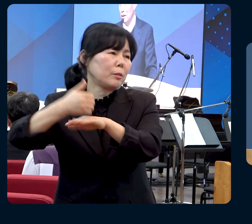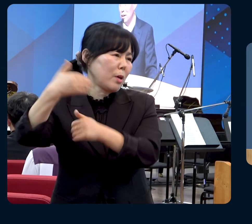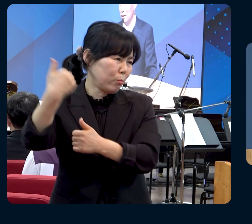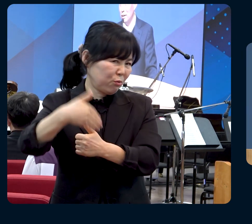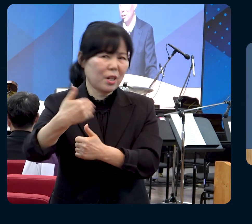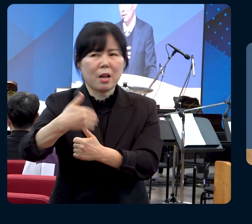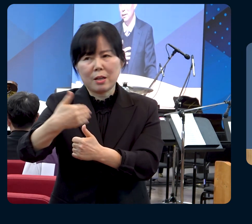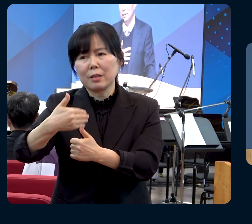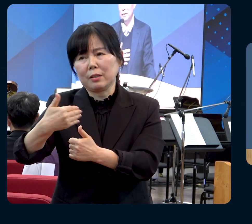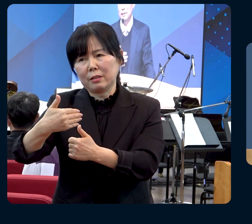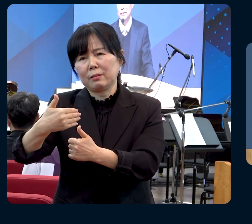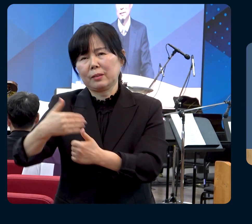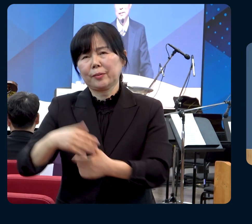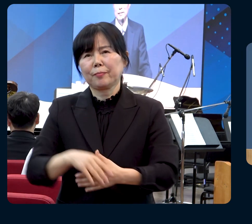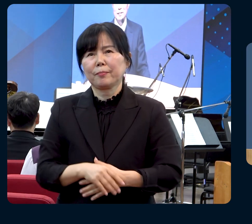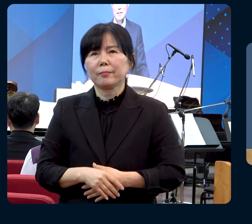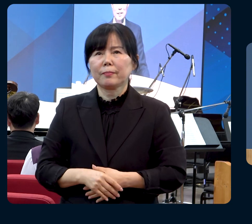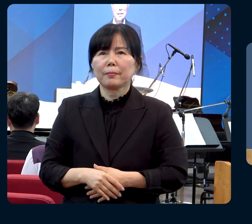부탁.